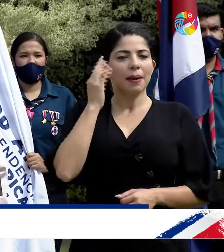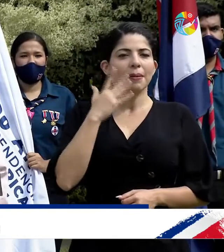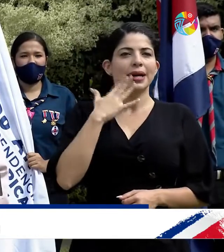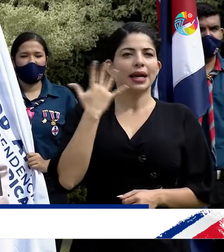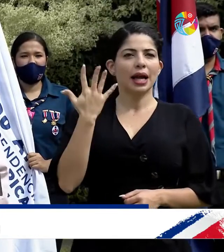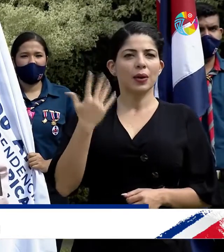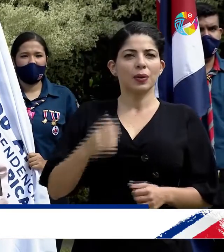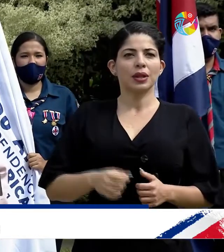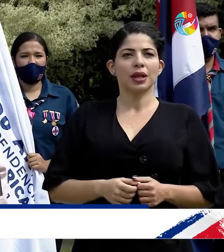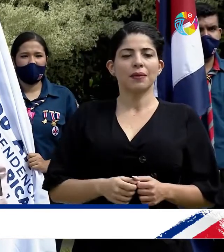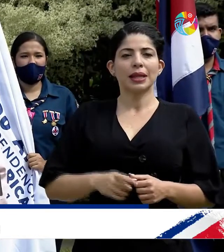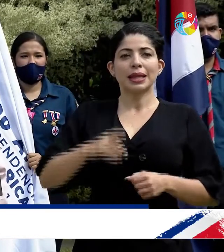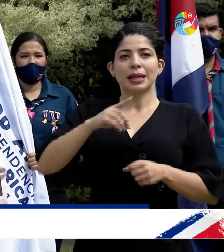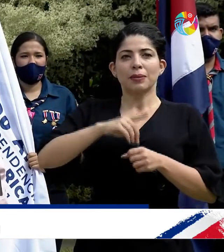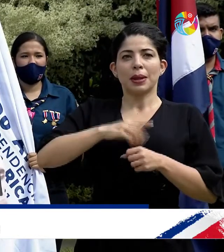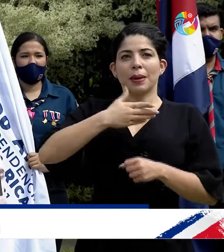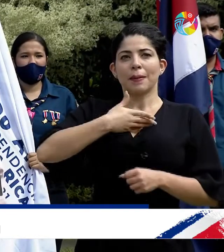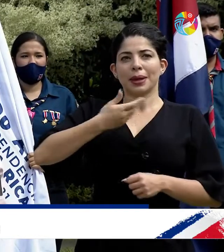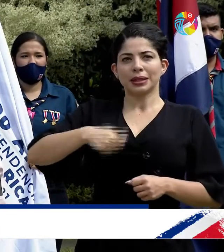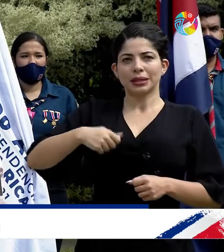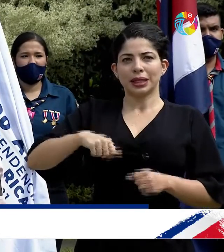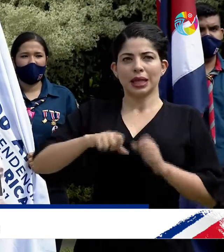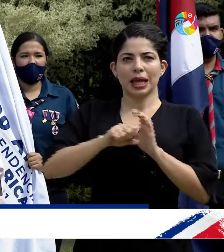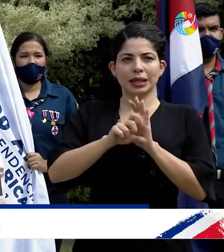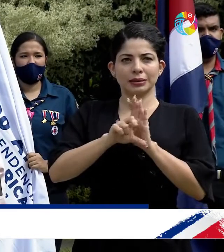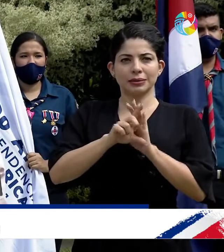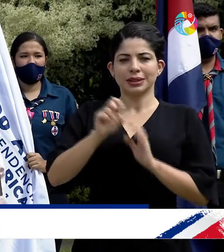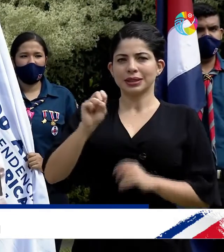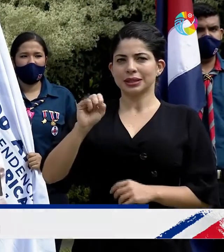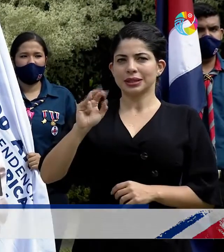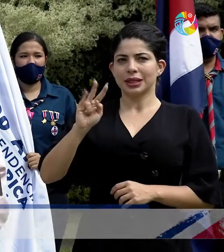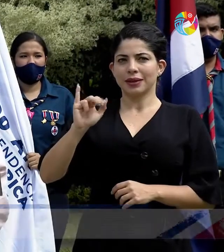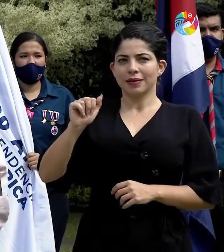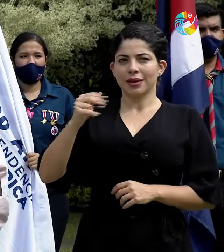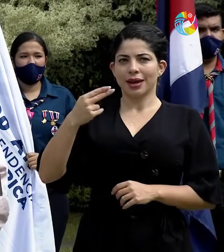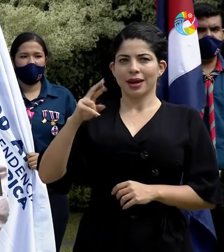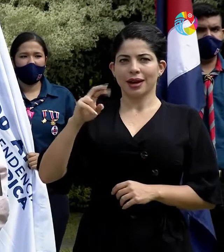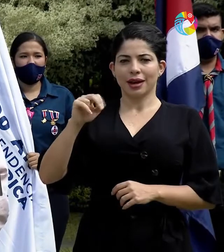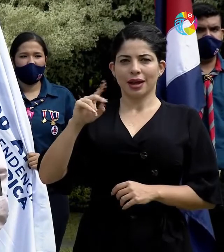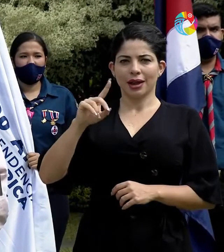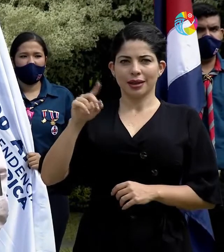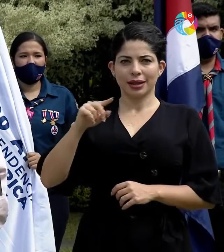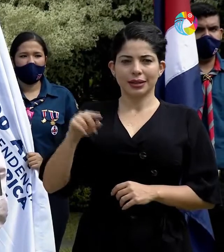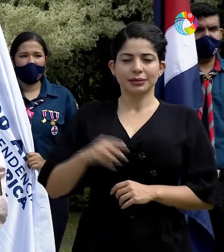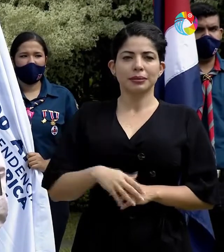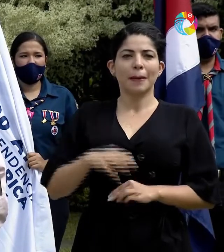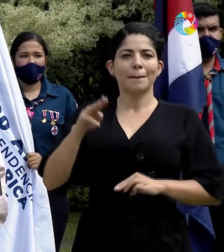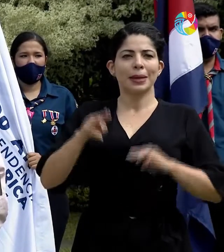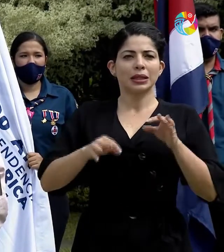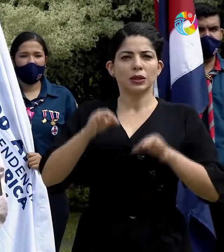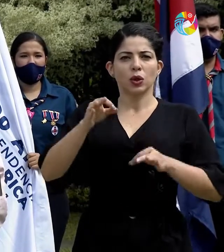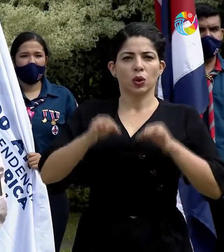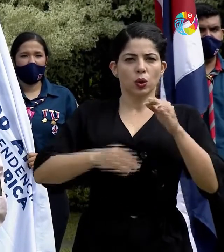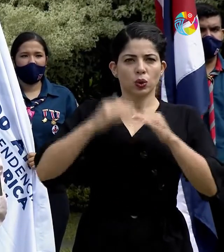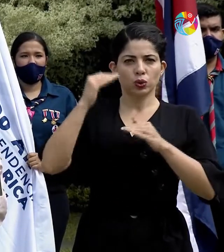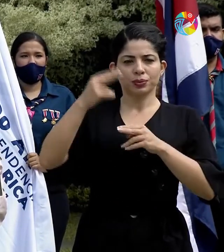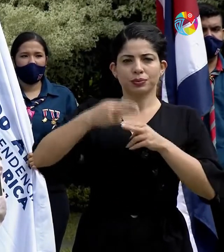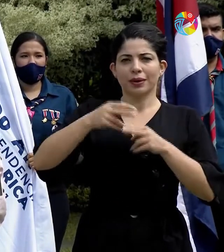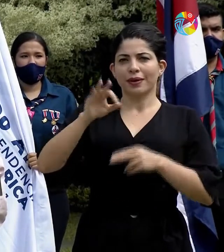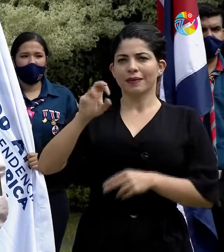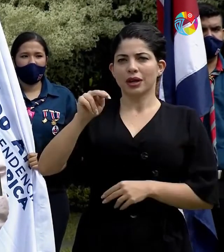Dobles, diputada presidenta de la Asamblea Legislativa, doña Silvia Hernández, magistrado presidente de la Corte Suprema de Justicia,